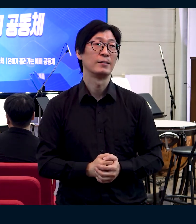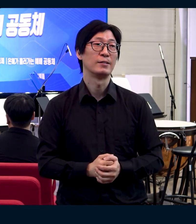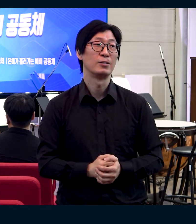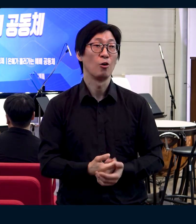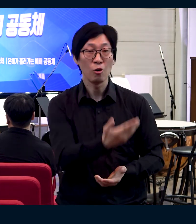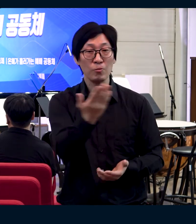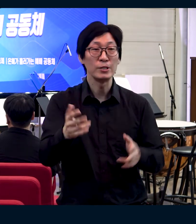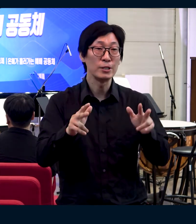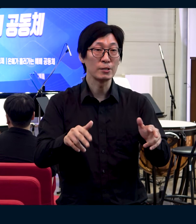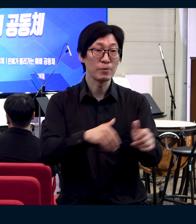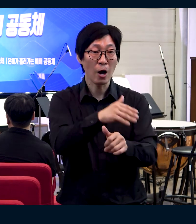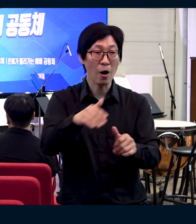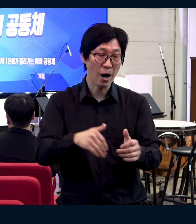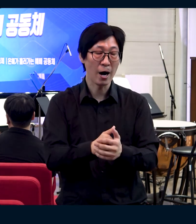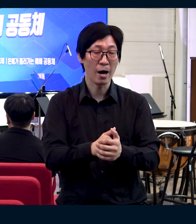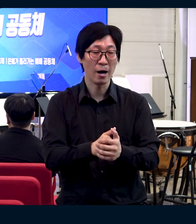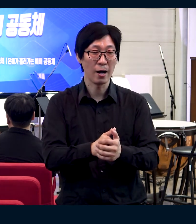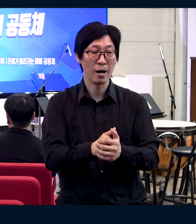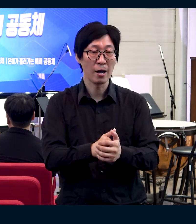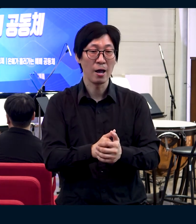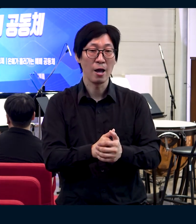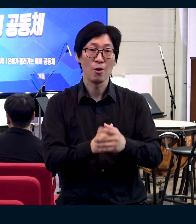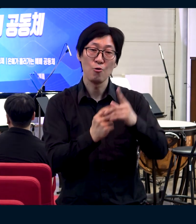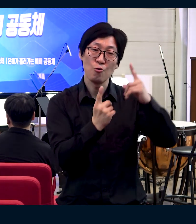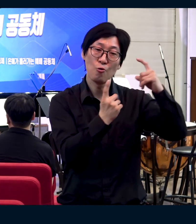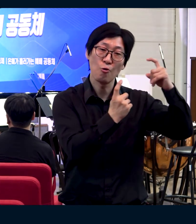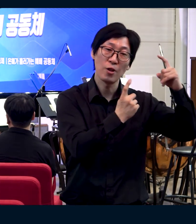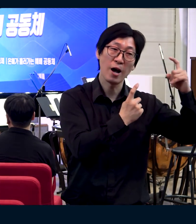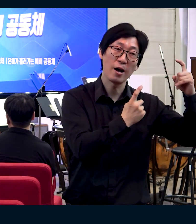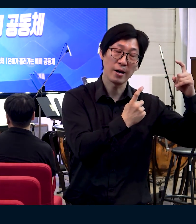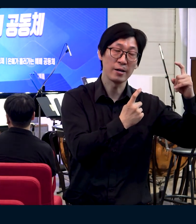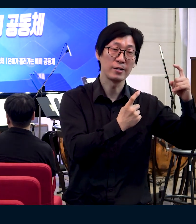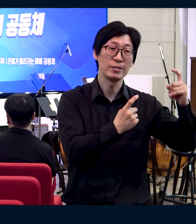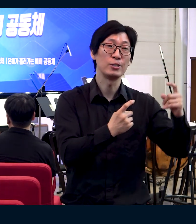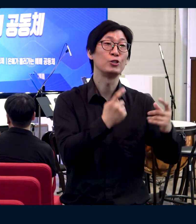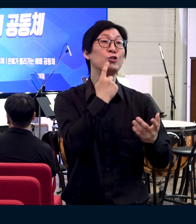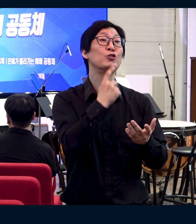이게 정말 우리가 지금도 너무나 많이 빠지고 있는 유혹이라는 거예요.